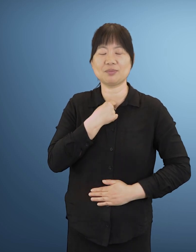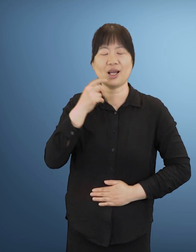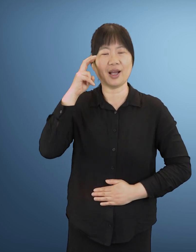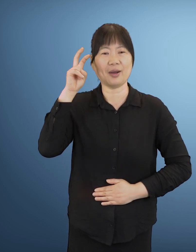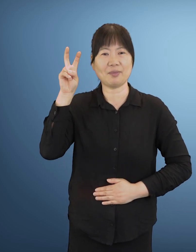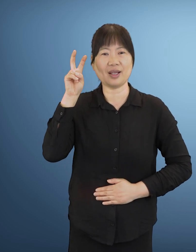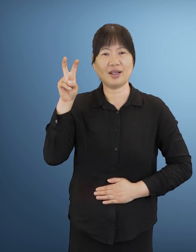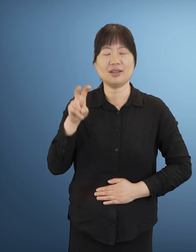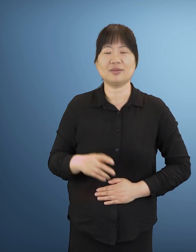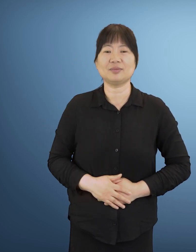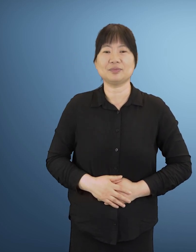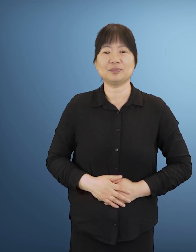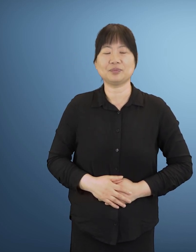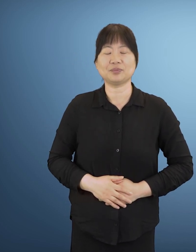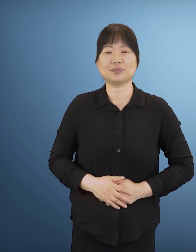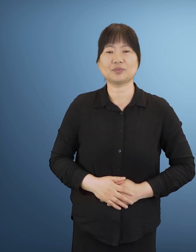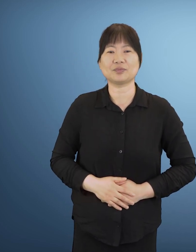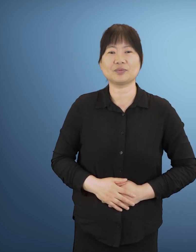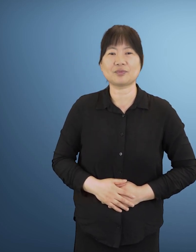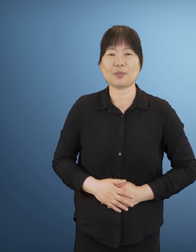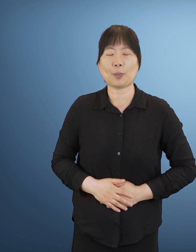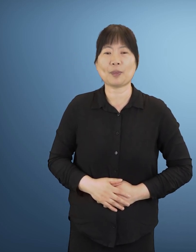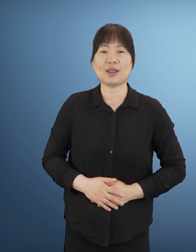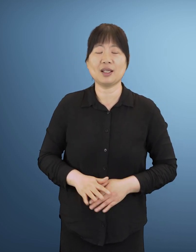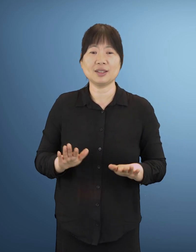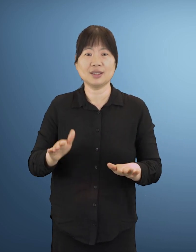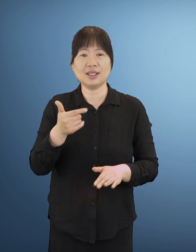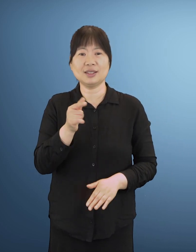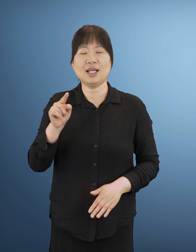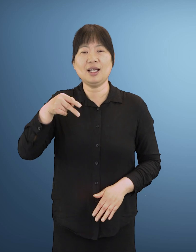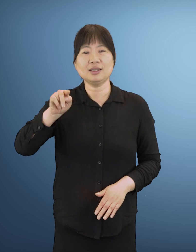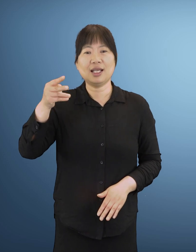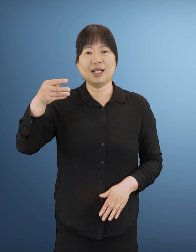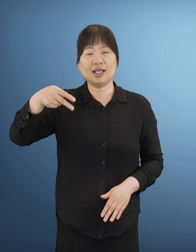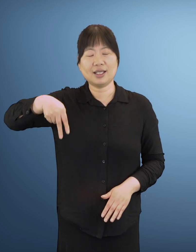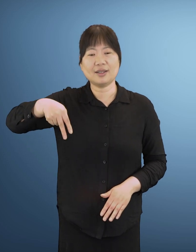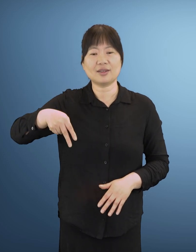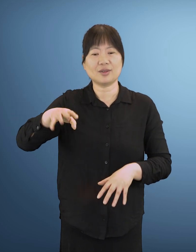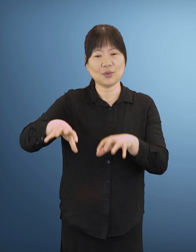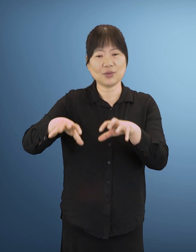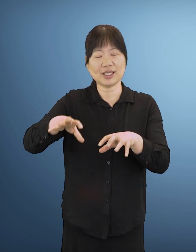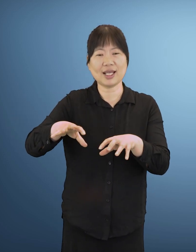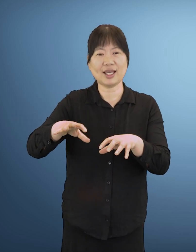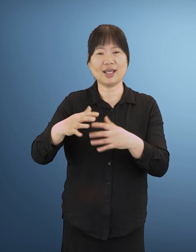거예요. 적어도 이 마을의 회당은